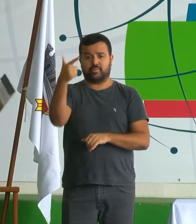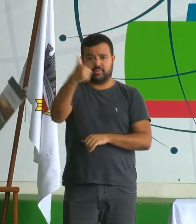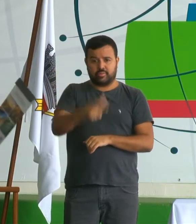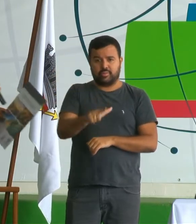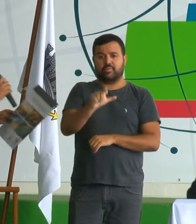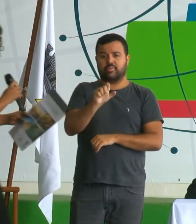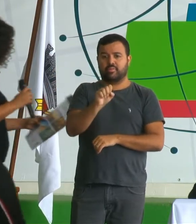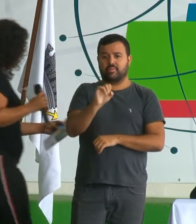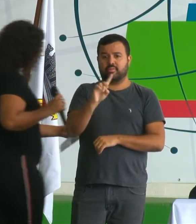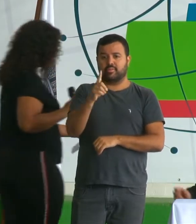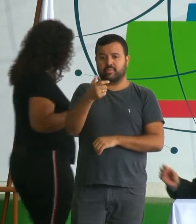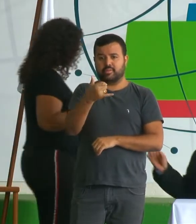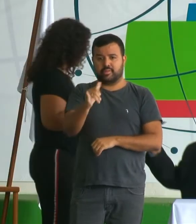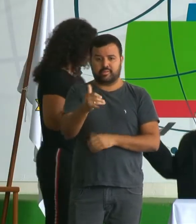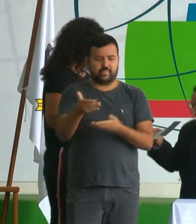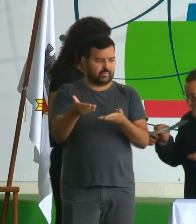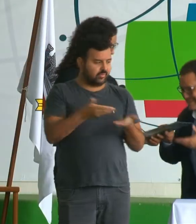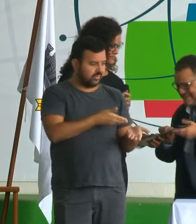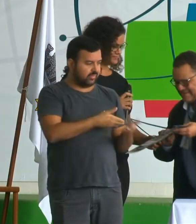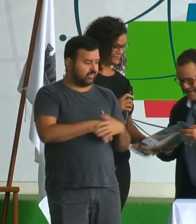Sidney Quezada.